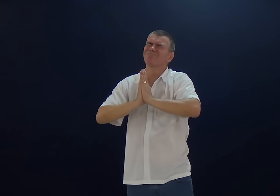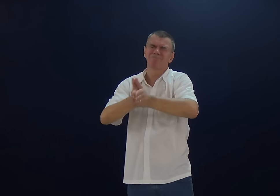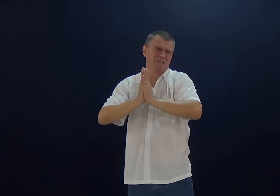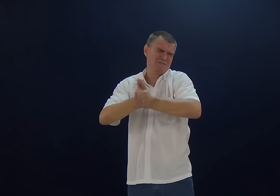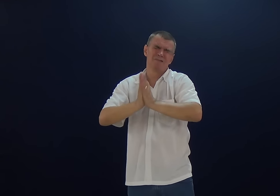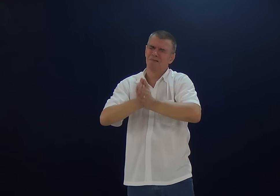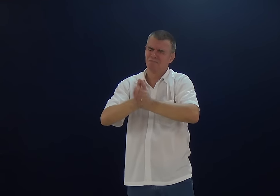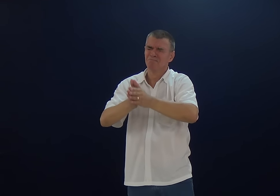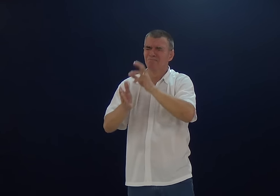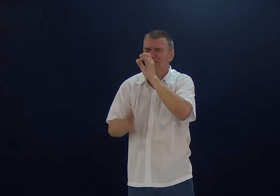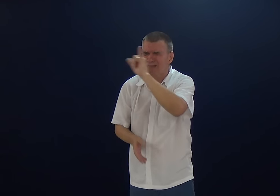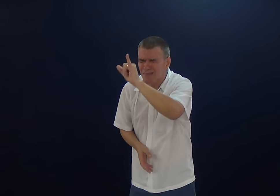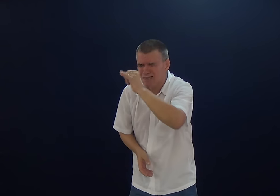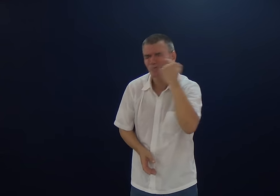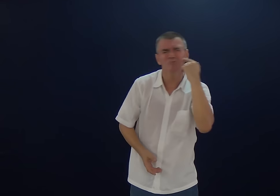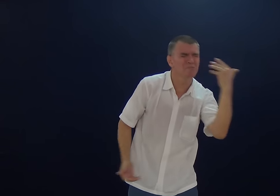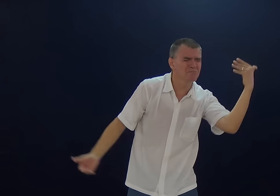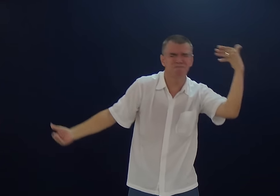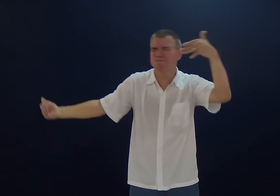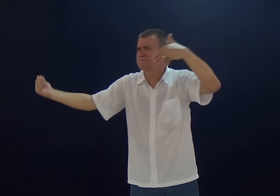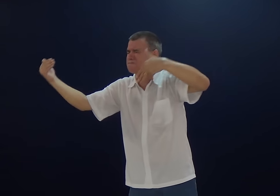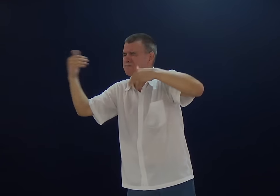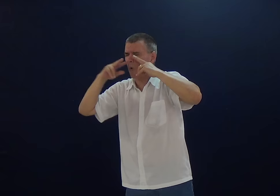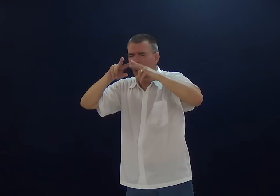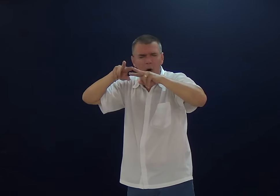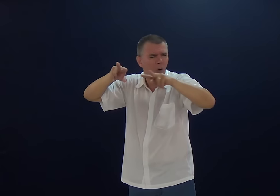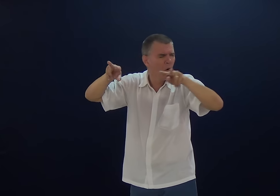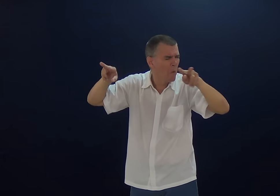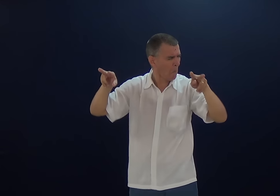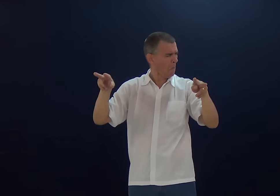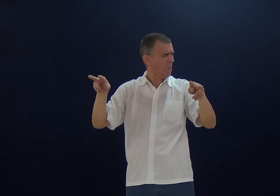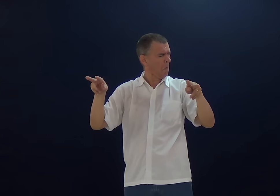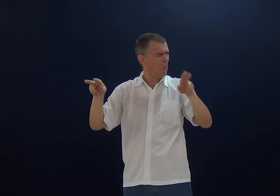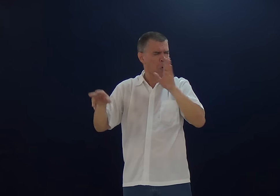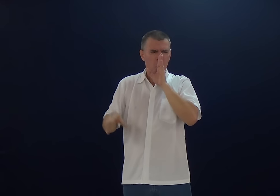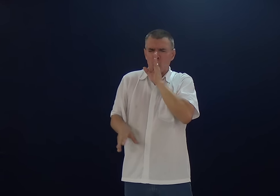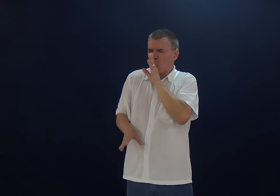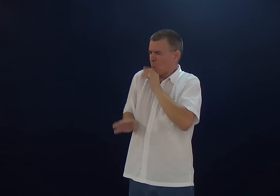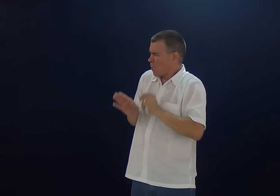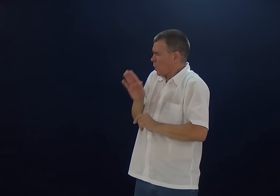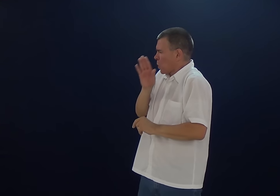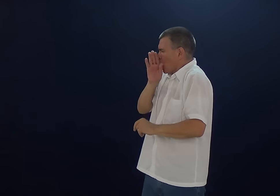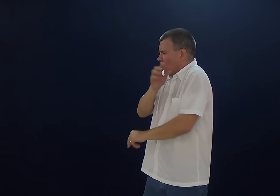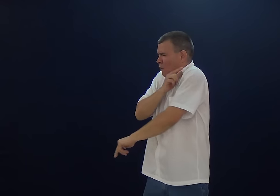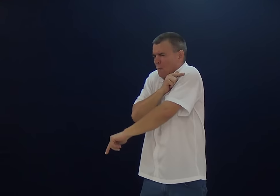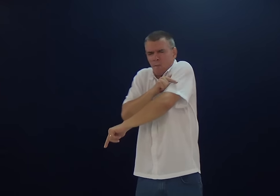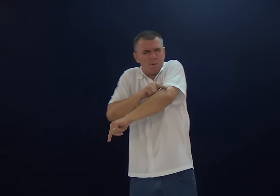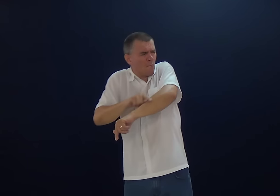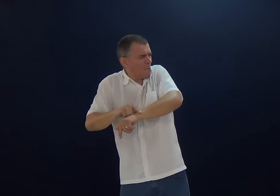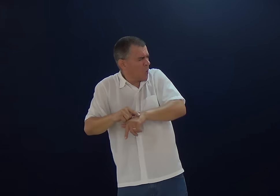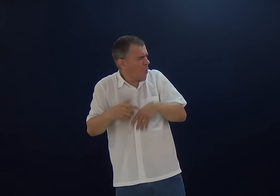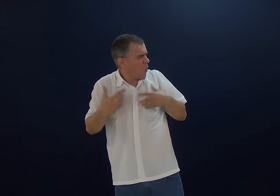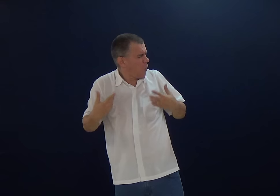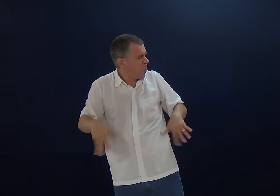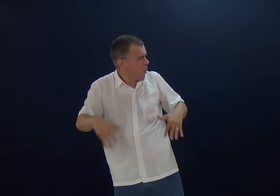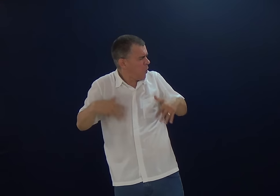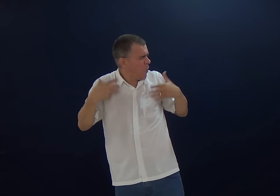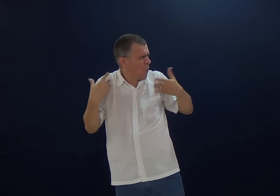essa chama se apague se vierem em surdos novos outras pessoas percebendo a nossa